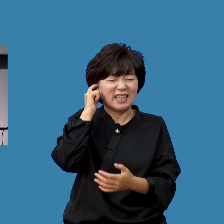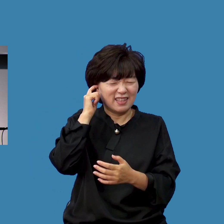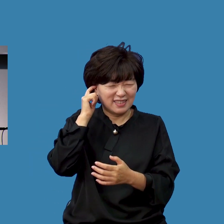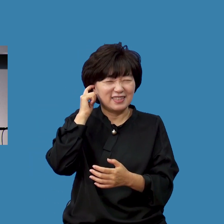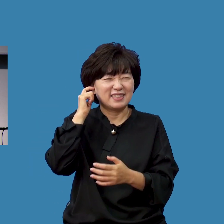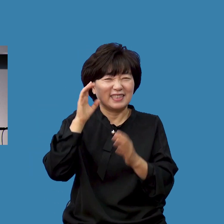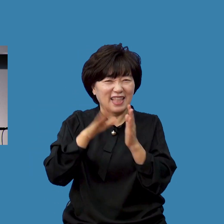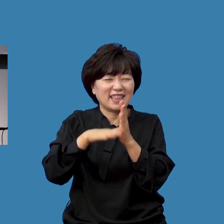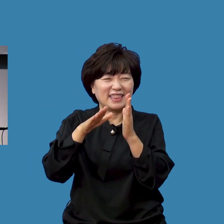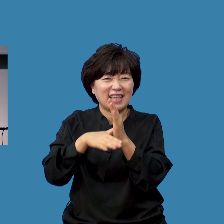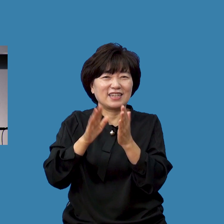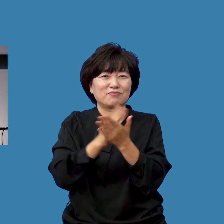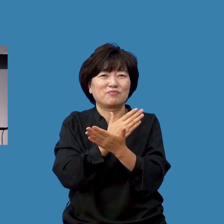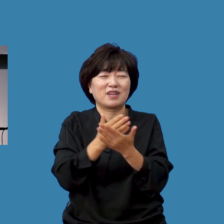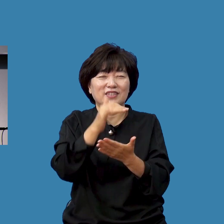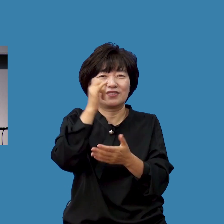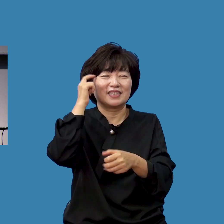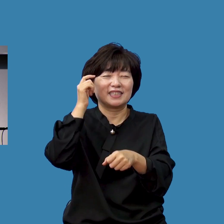못하게 되는 거예요.